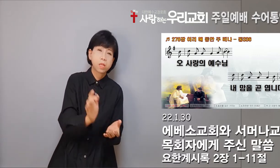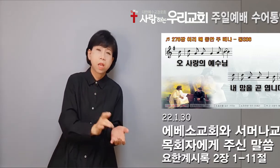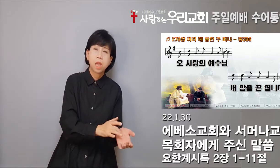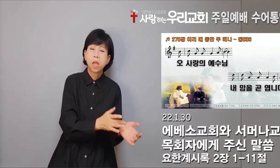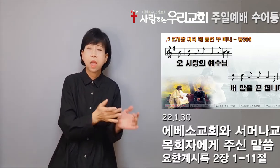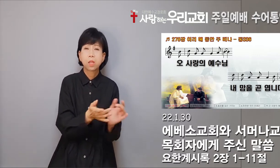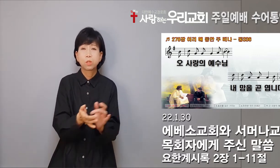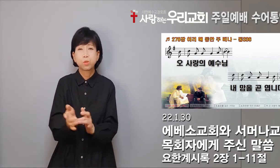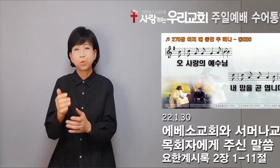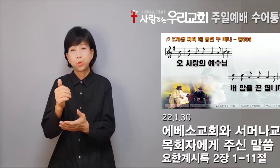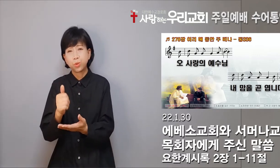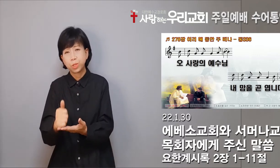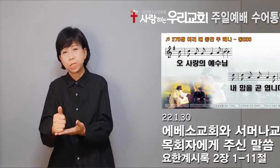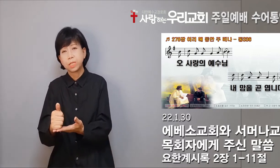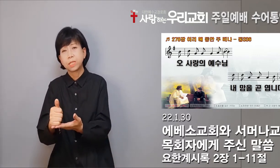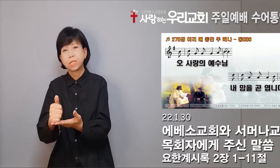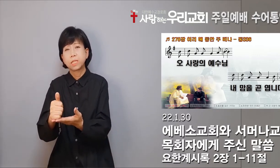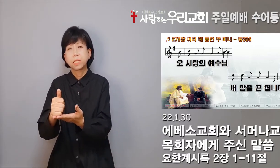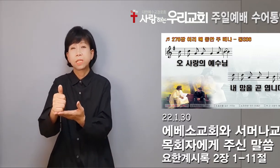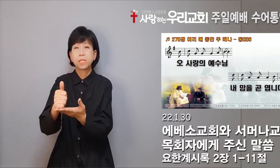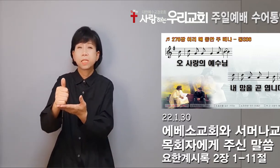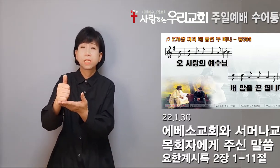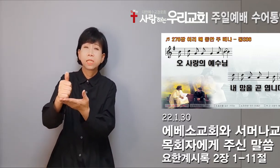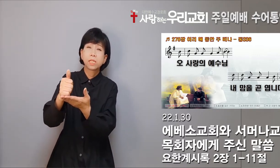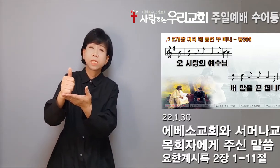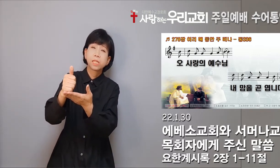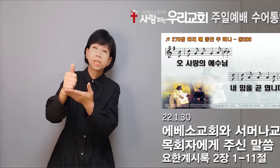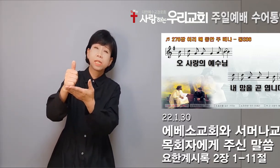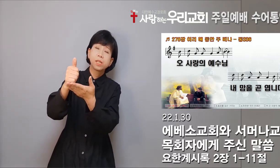사랑의 예수님